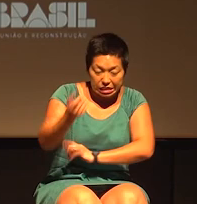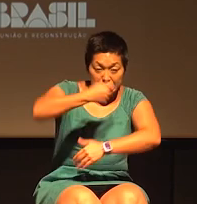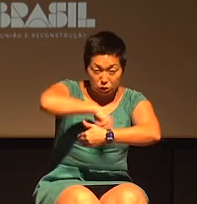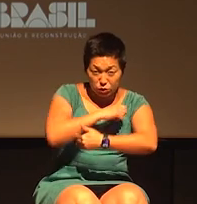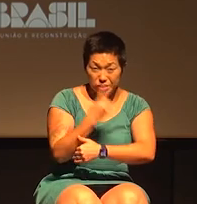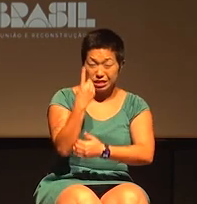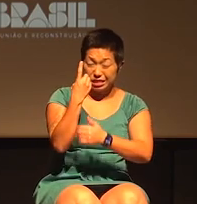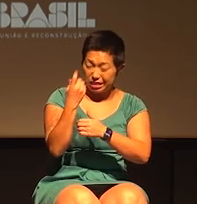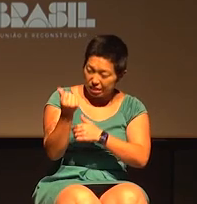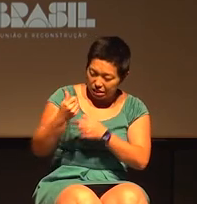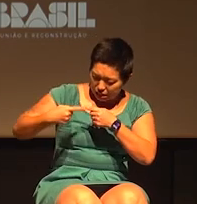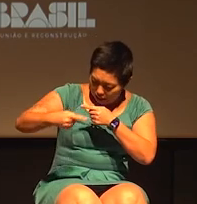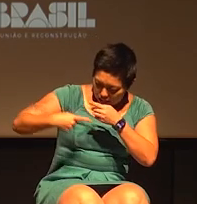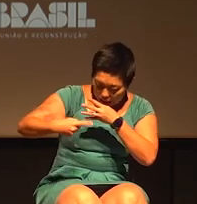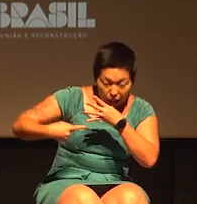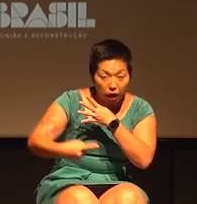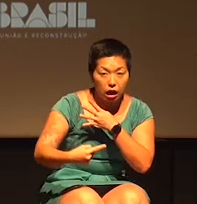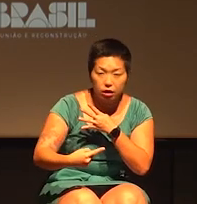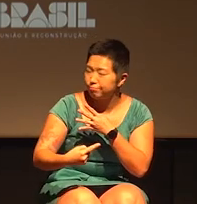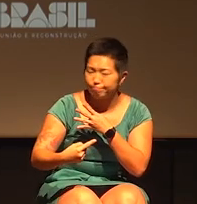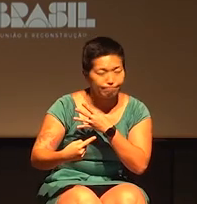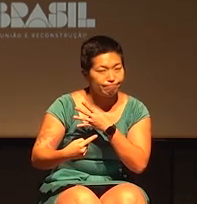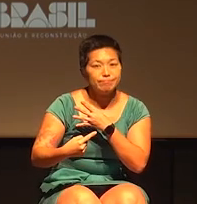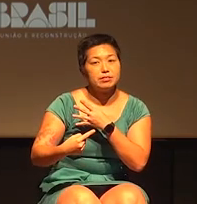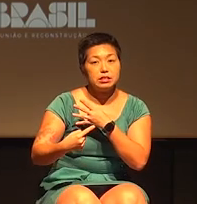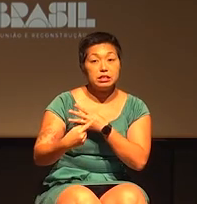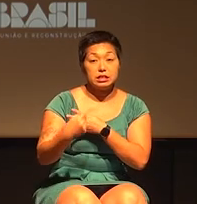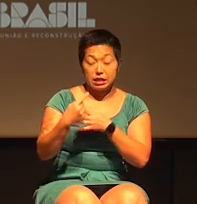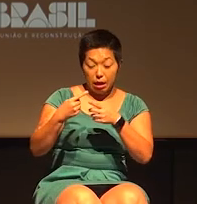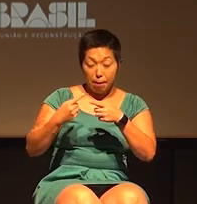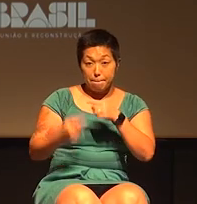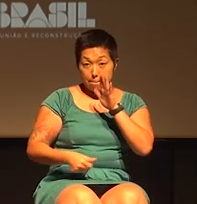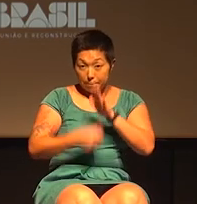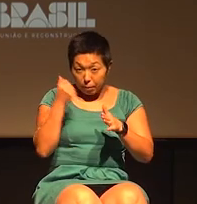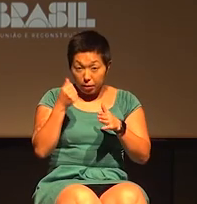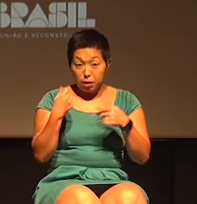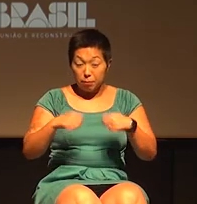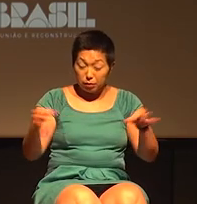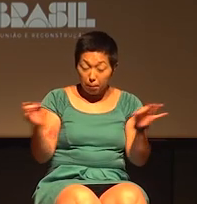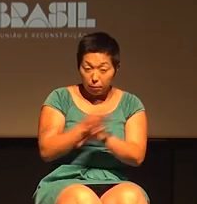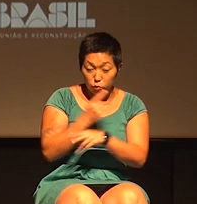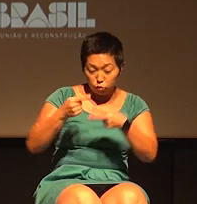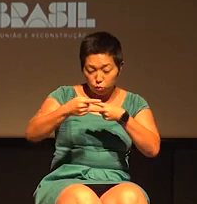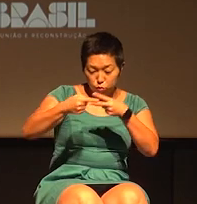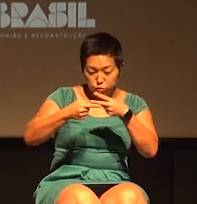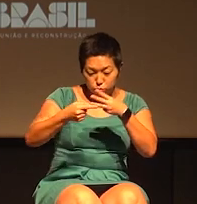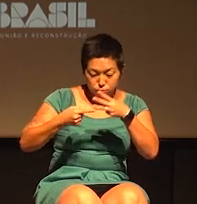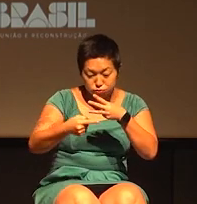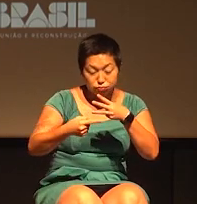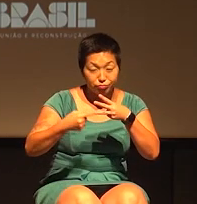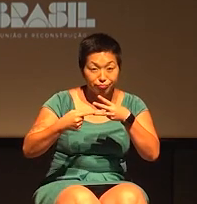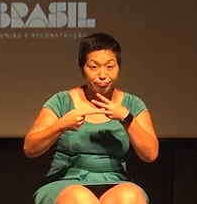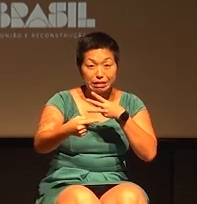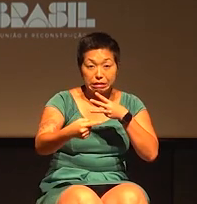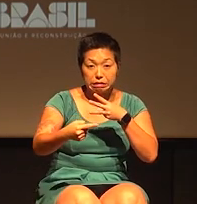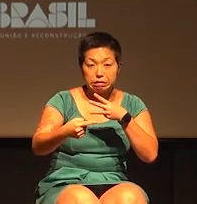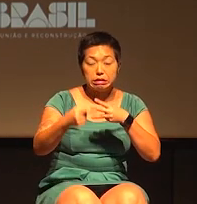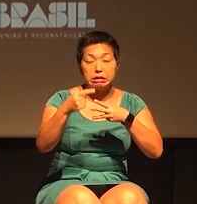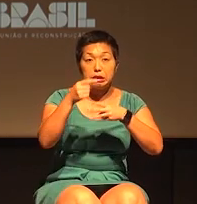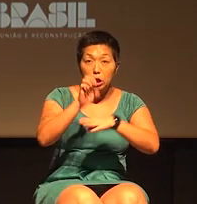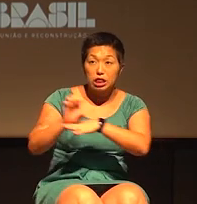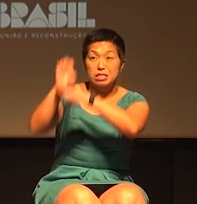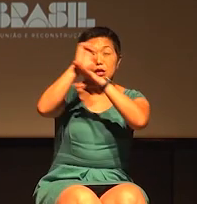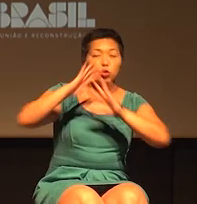16 semanas a primeira para daqui três semanas por e e a gente em todos os estados onde tem o